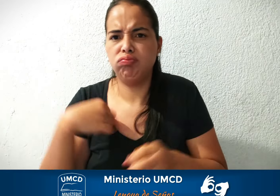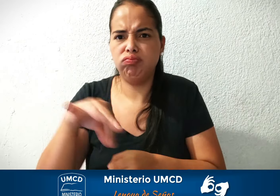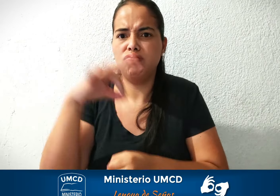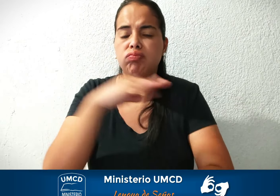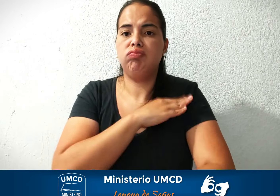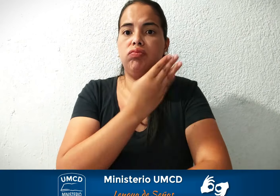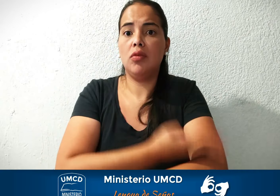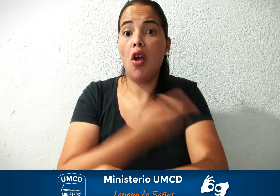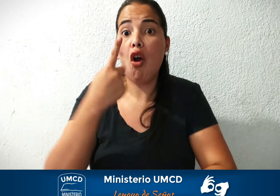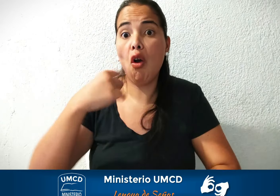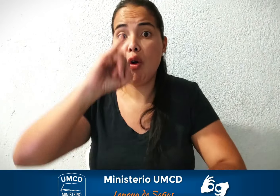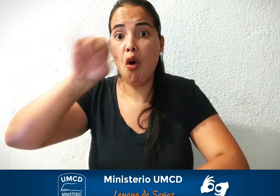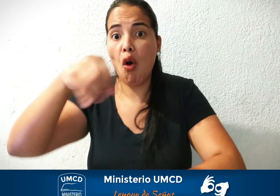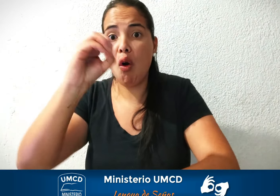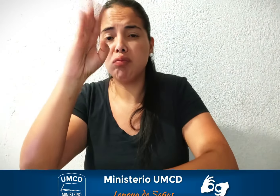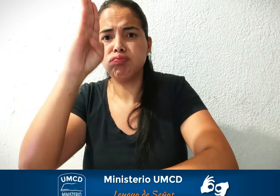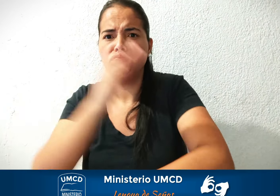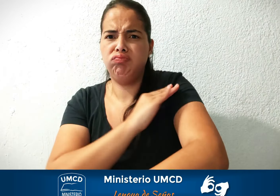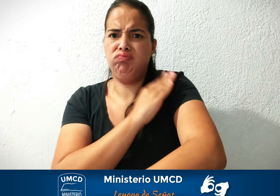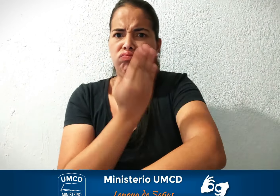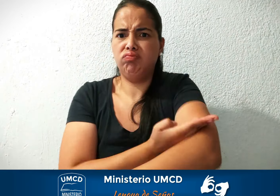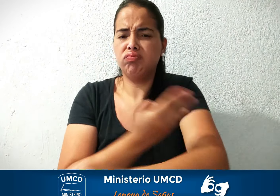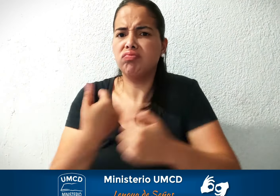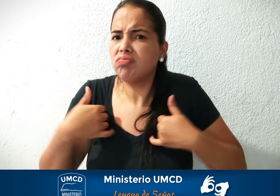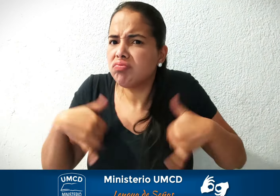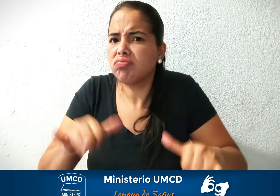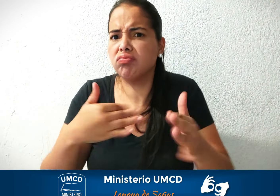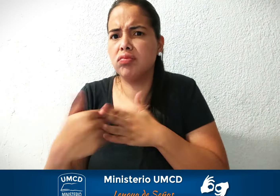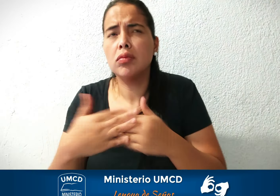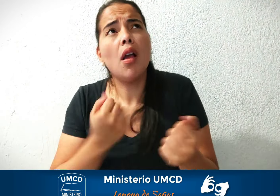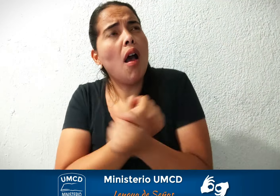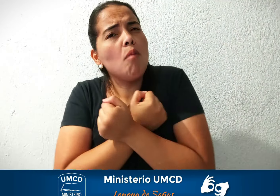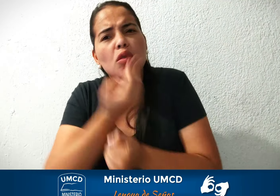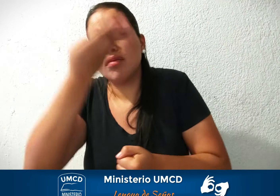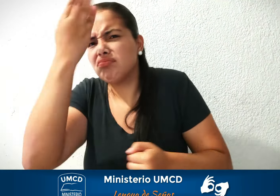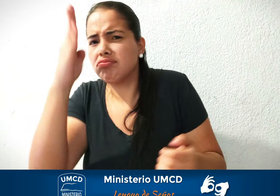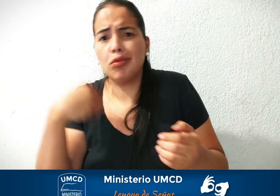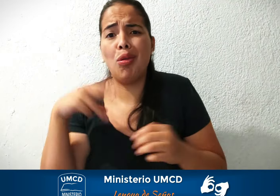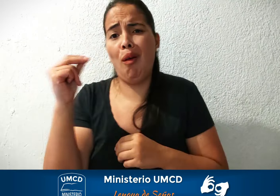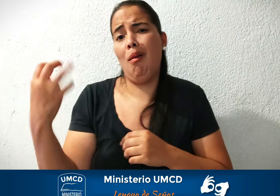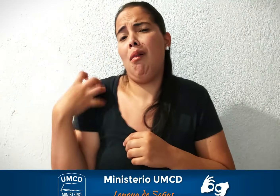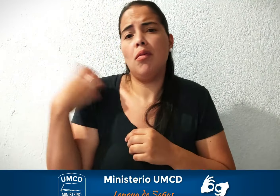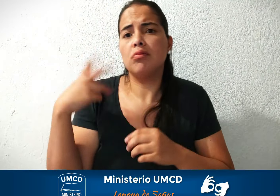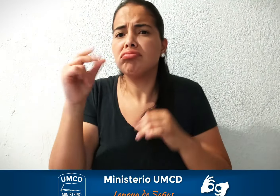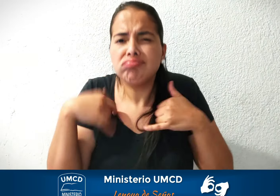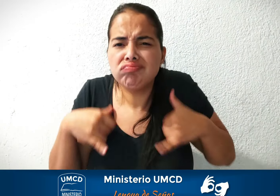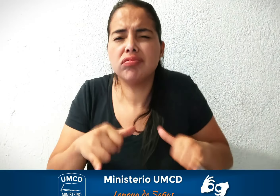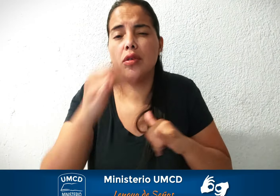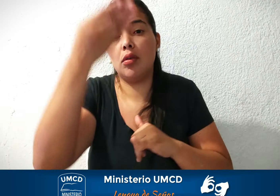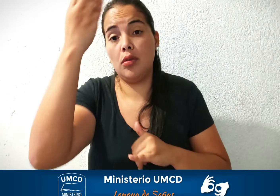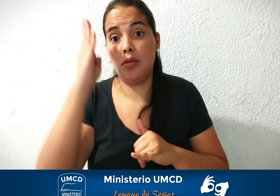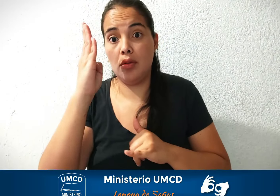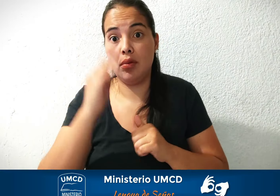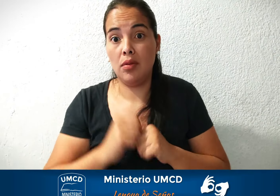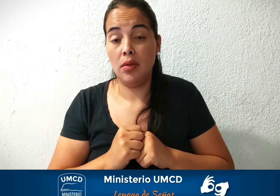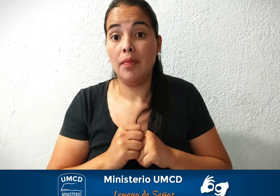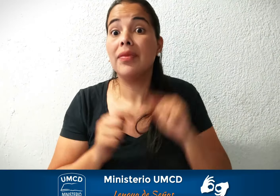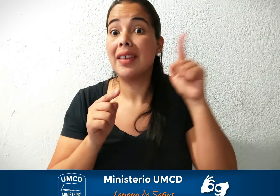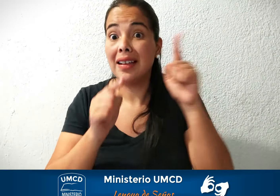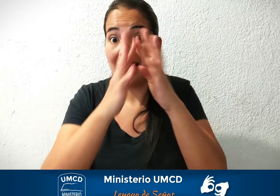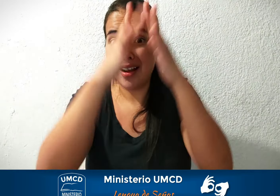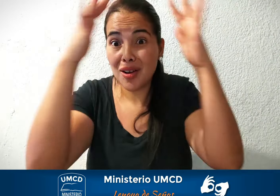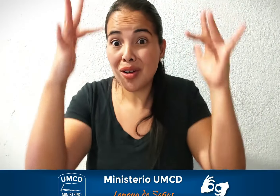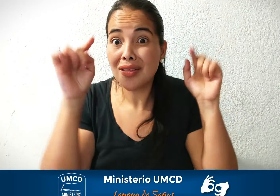huestes espirituales a este hombre que confesaba y practicaba un amor profundo por Dios. Y